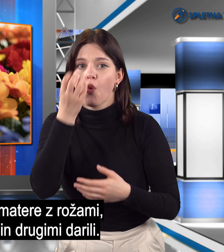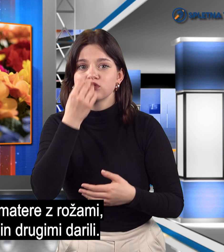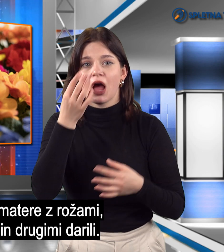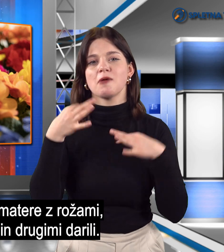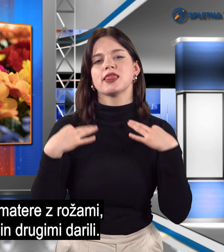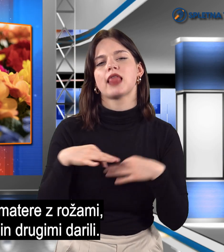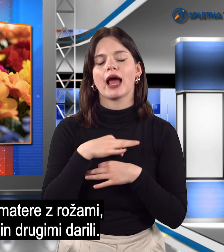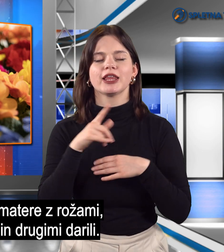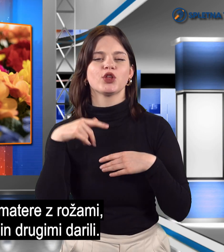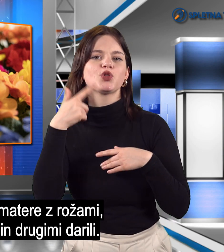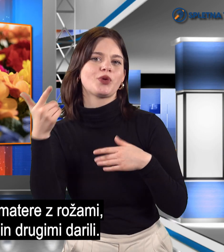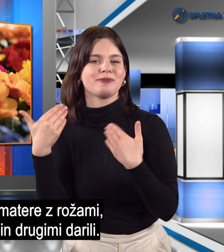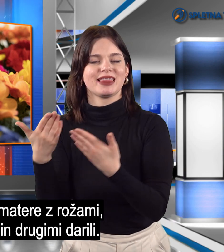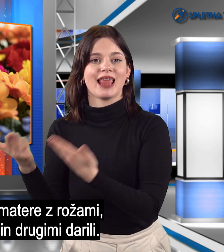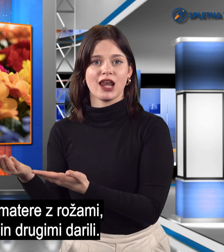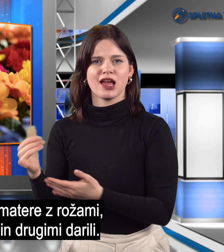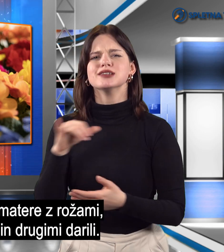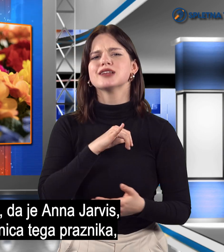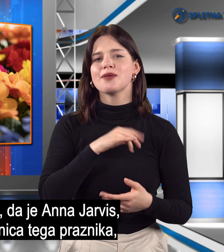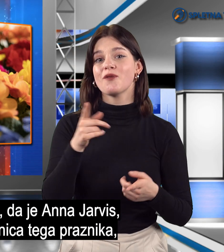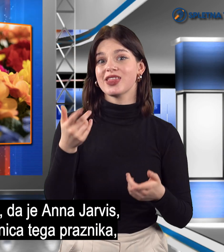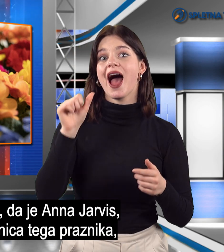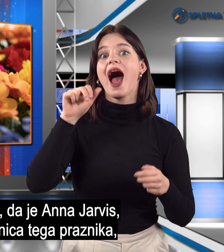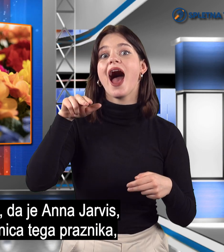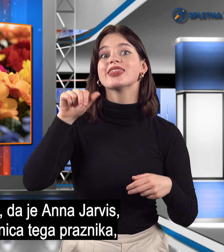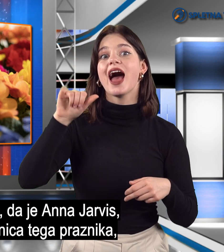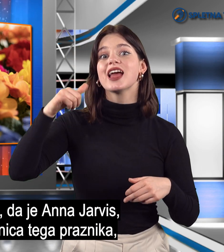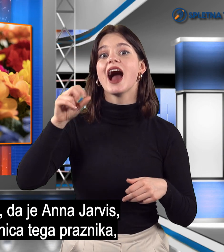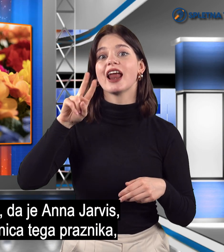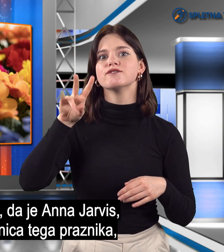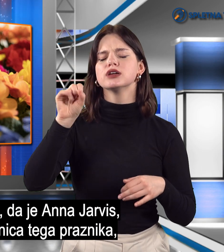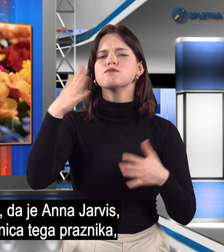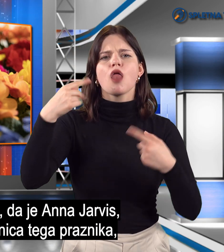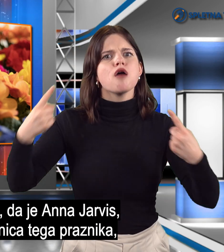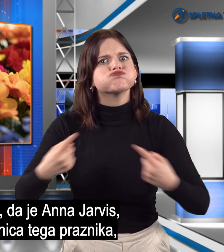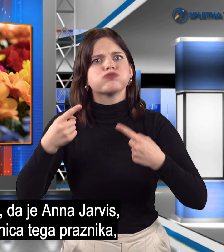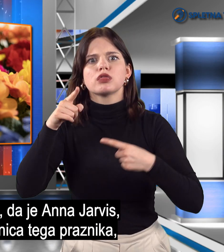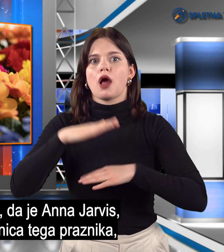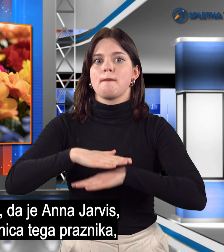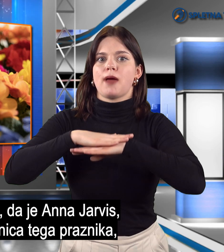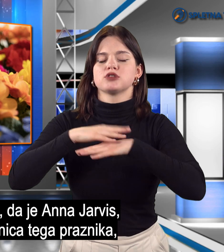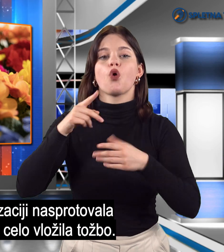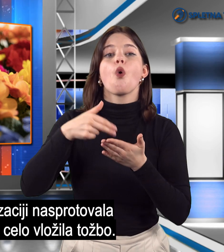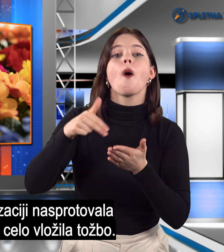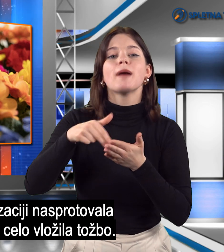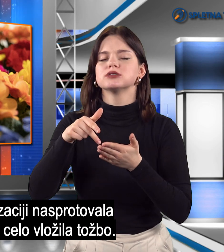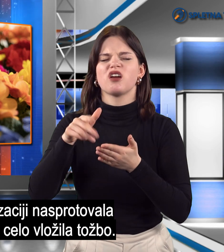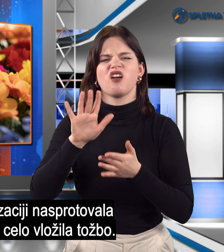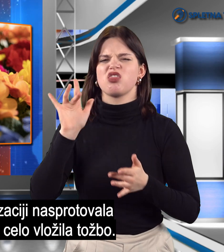trgovci obdarijo matere z rožami, nakitom in drugimi darili. Zanimivo je, da je Anna Jarvis, ki je